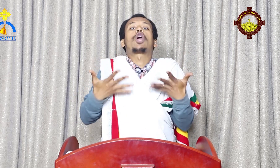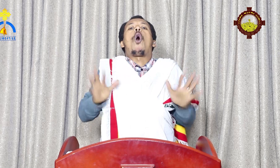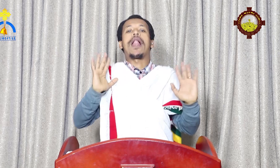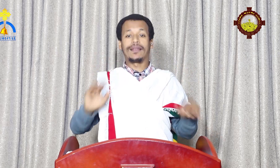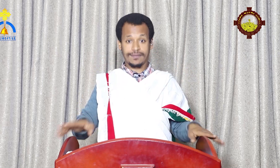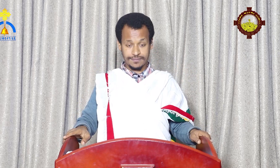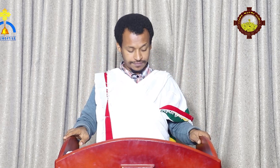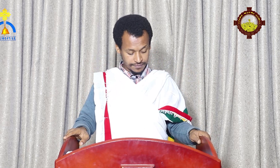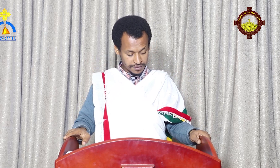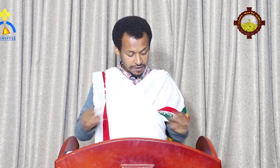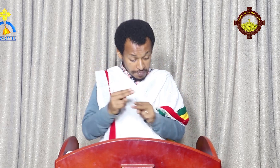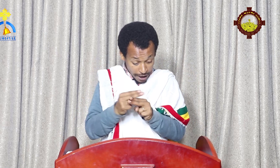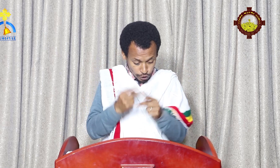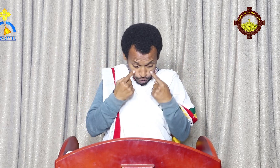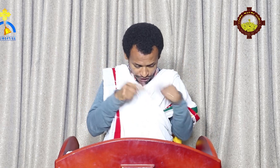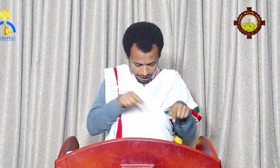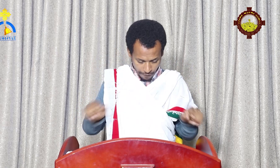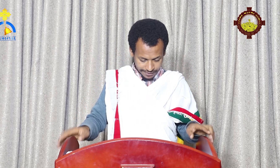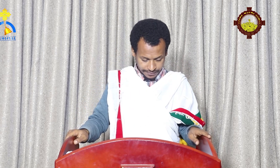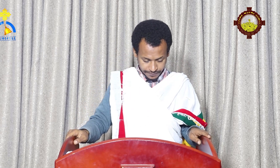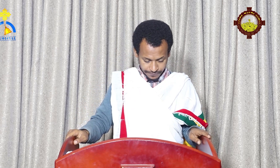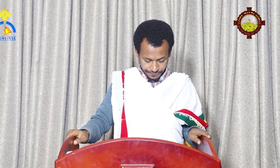ተጠርተዋል። ባጭሩ እናየው።